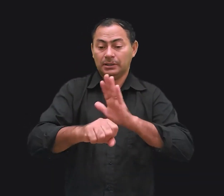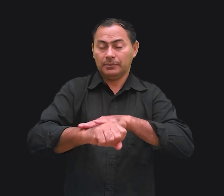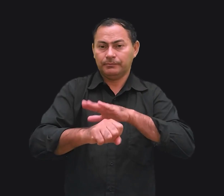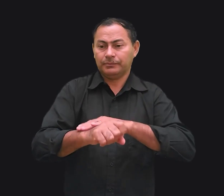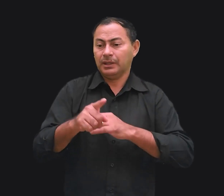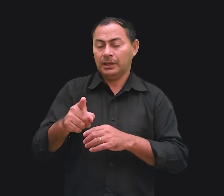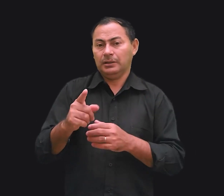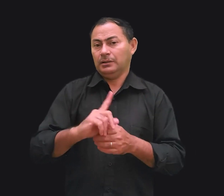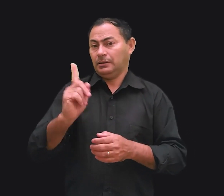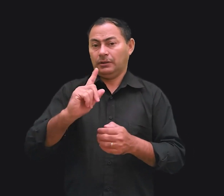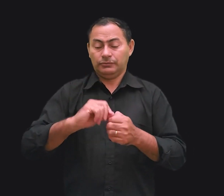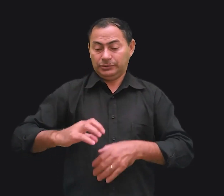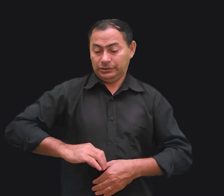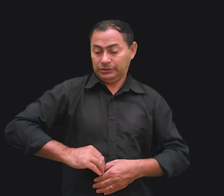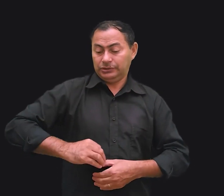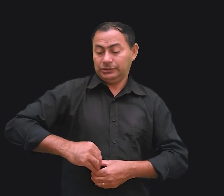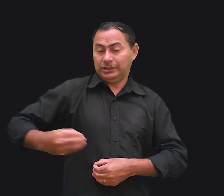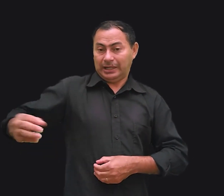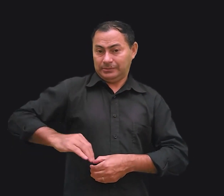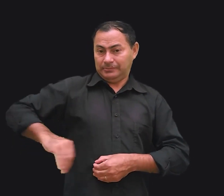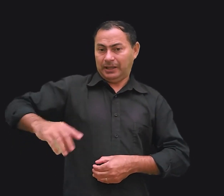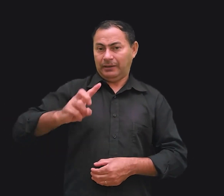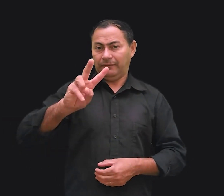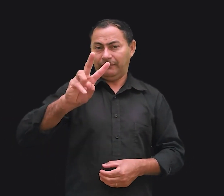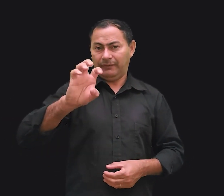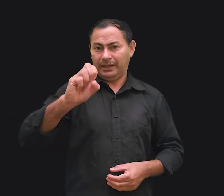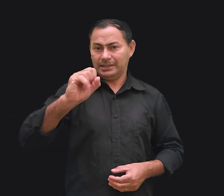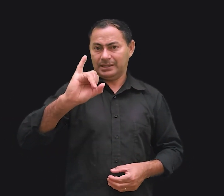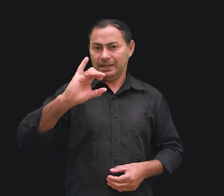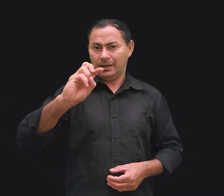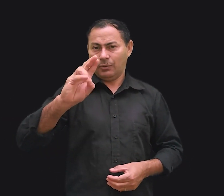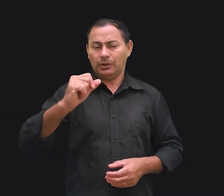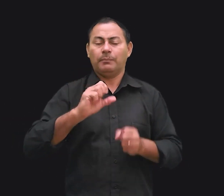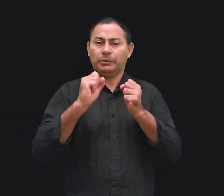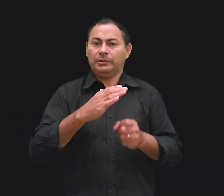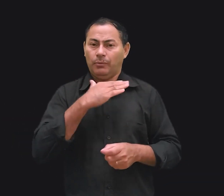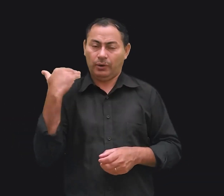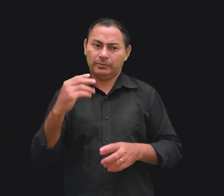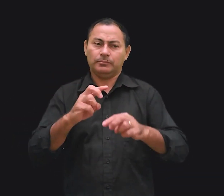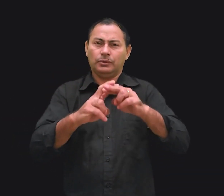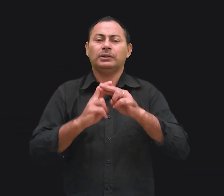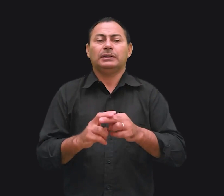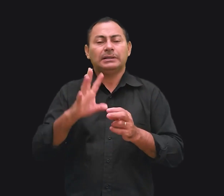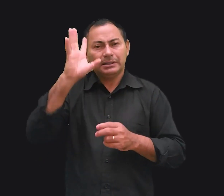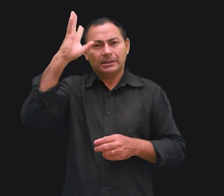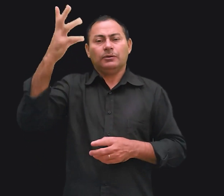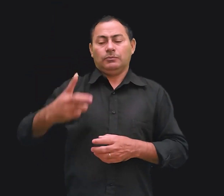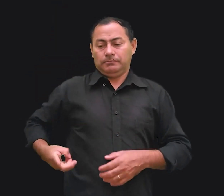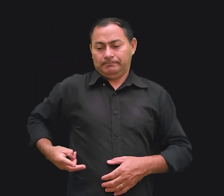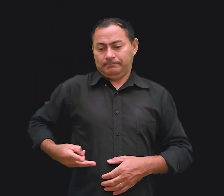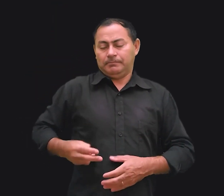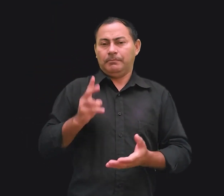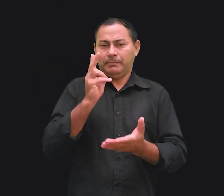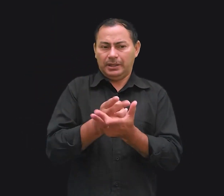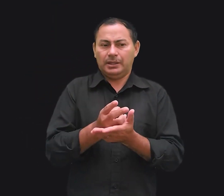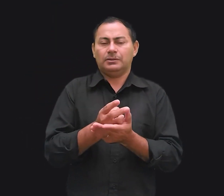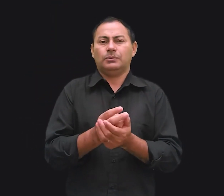mesmo tempo, se eles não a tirassem, ela poderia morrer. Por isso eles decidiram operar mesmo